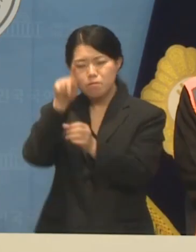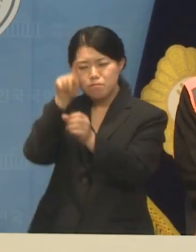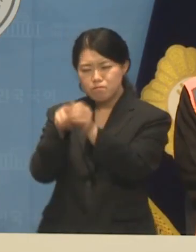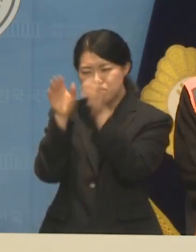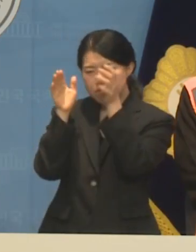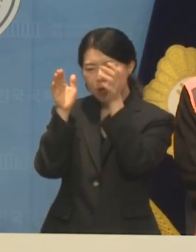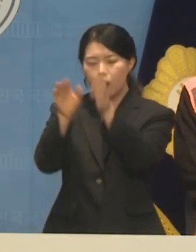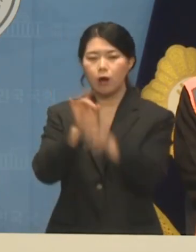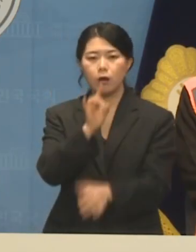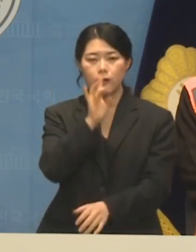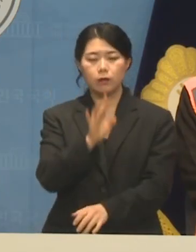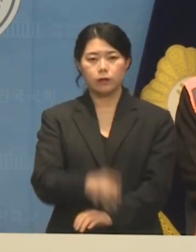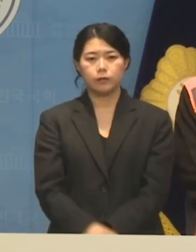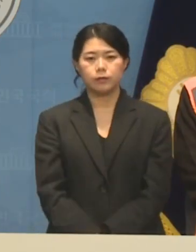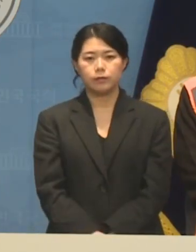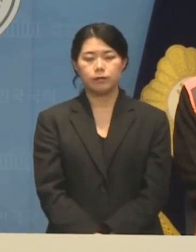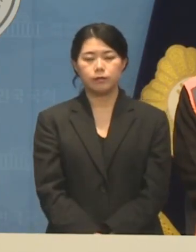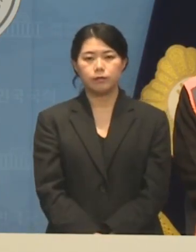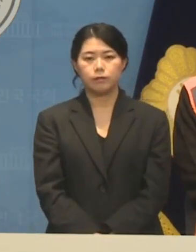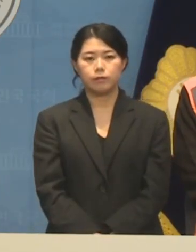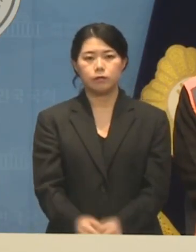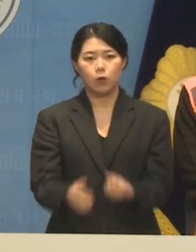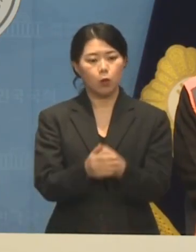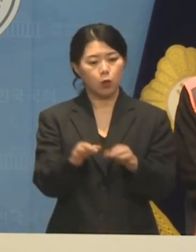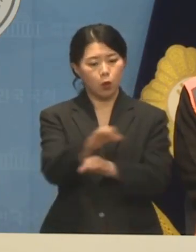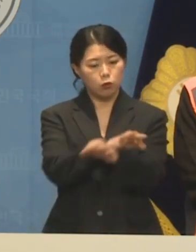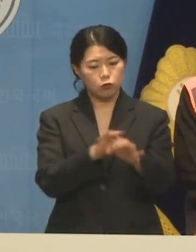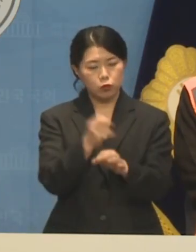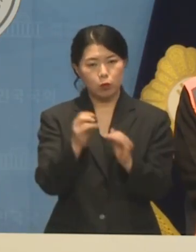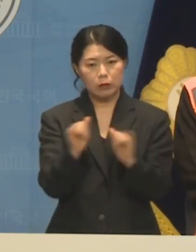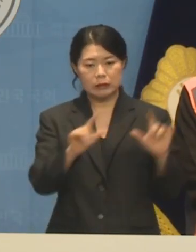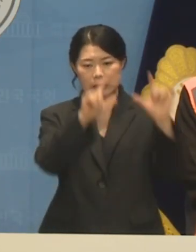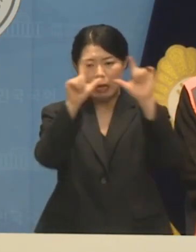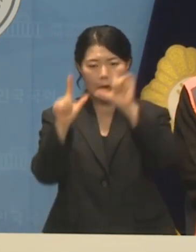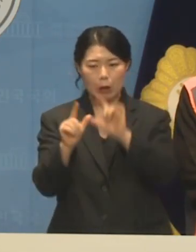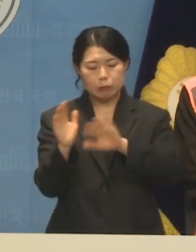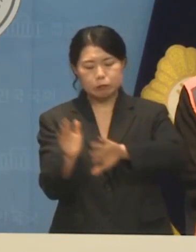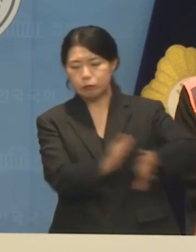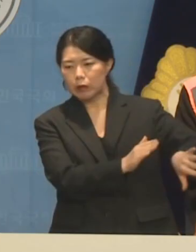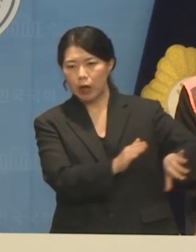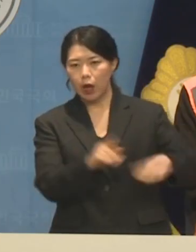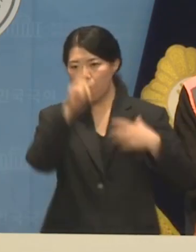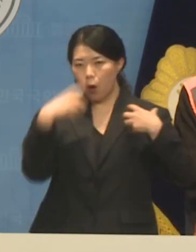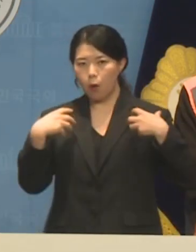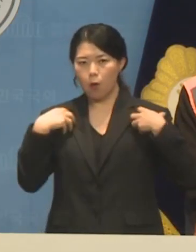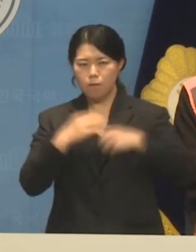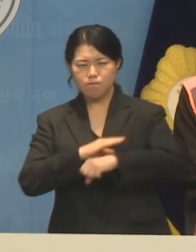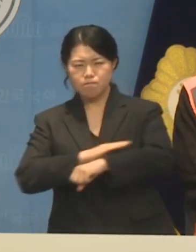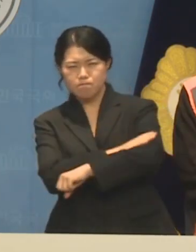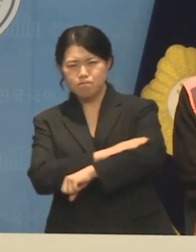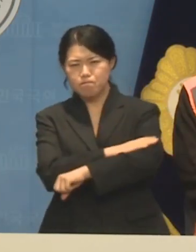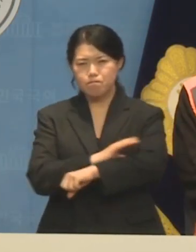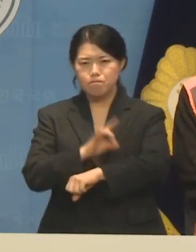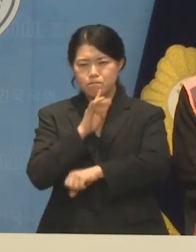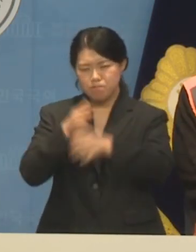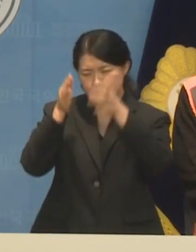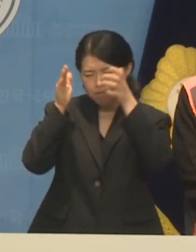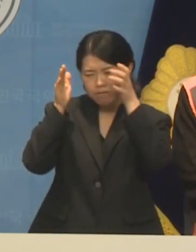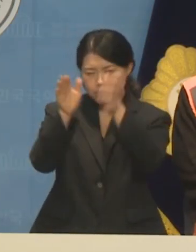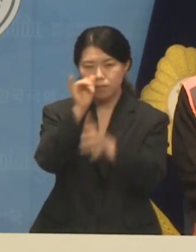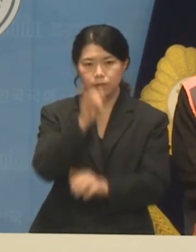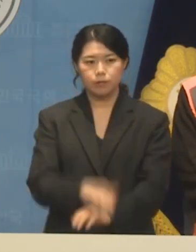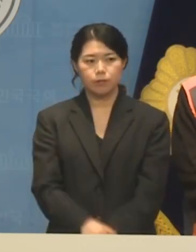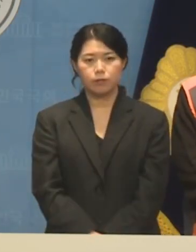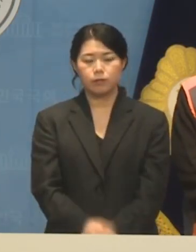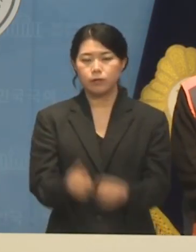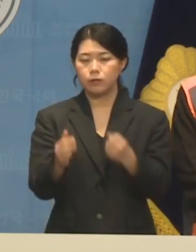맞추고 있었고요. 그러다 보니 경제와 민생은 뒷전이고 정권 강화에만 몰두를 하고 있었습니다.